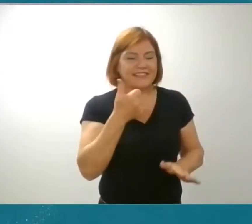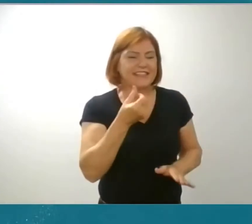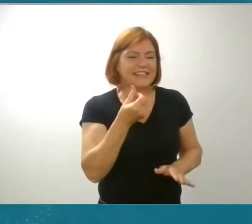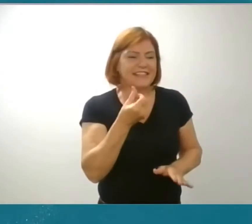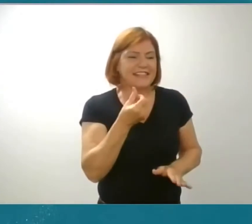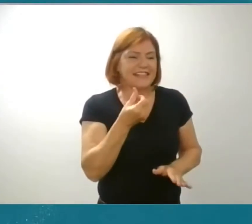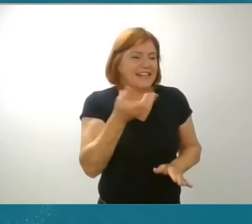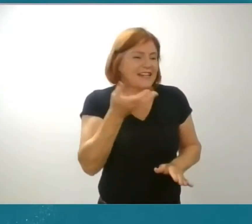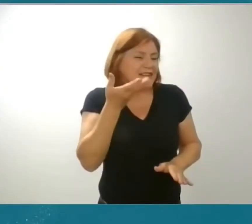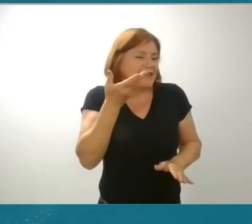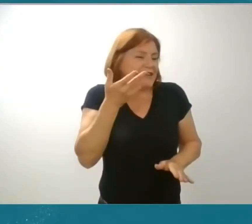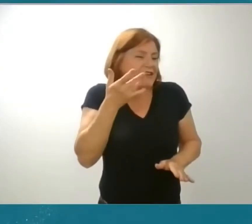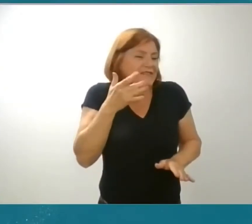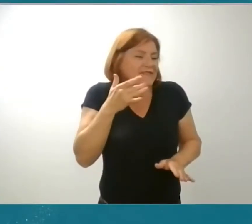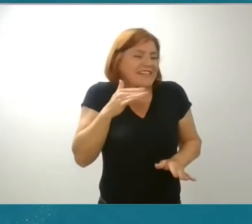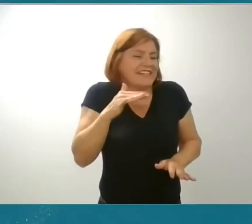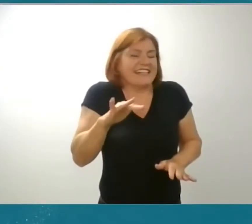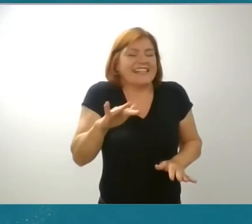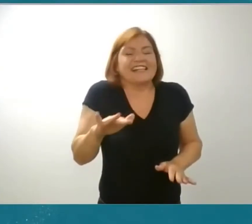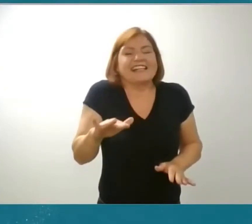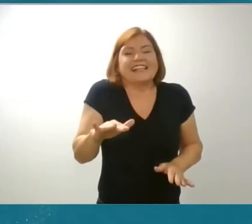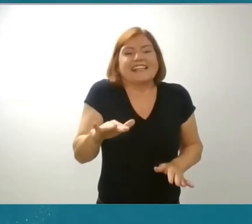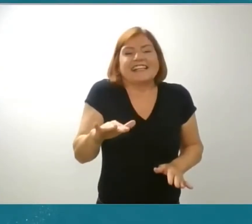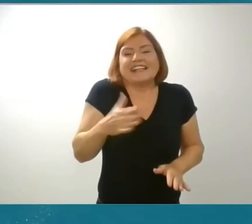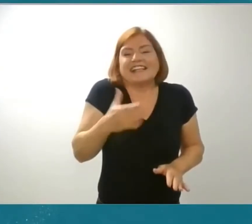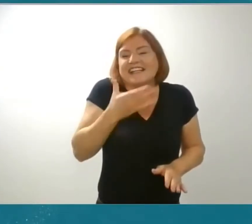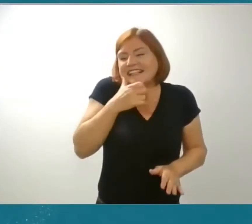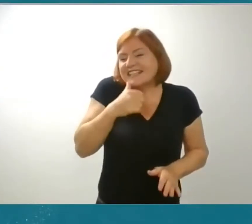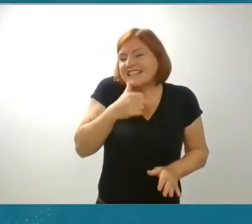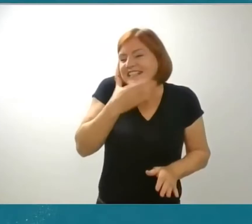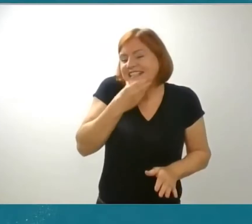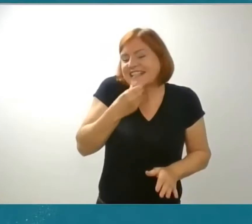O Senhor aumentou a nossa alegria.